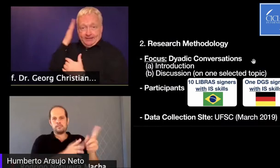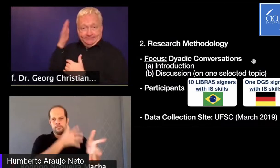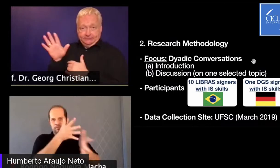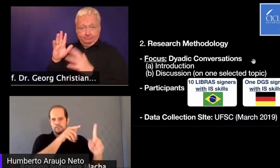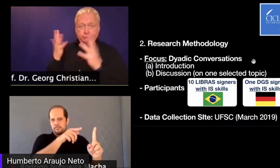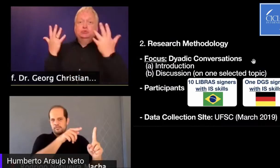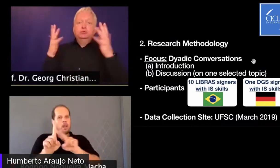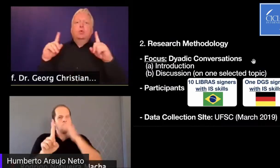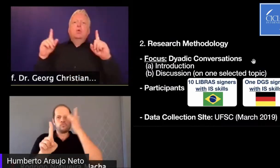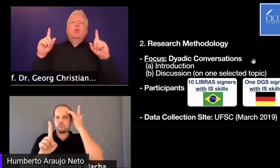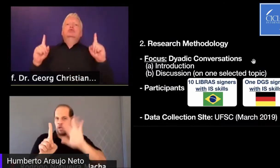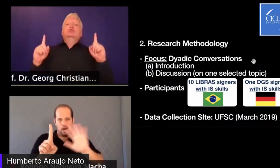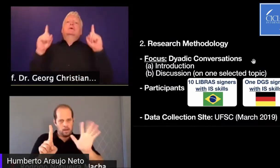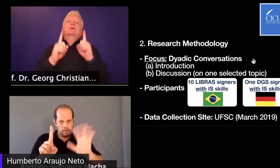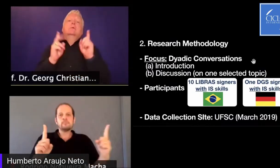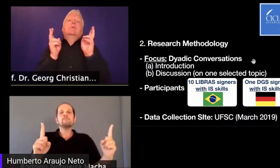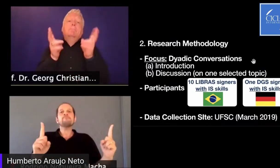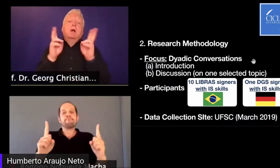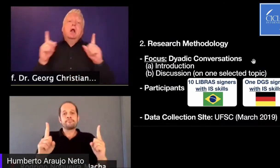certo?